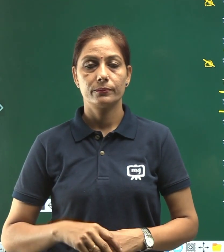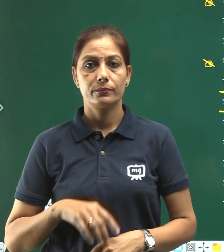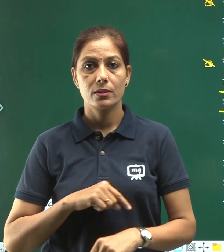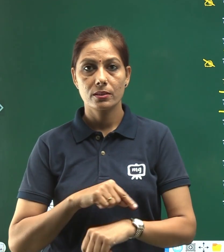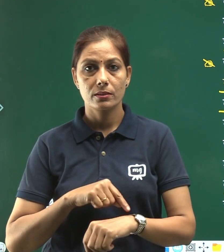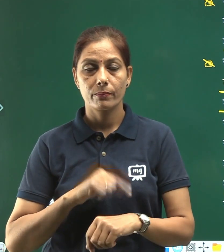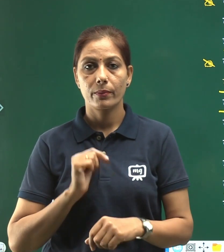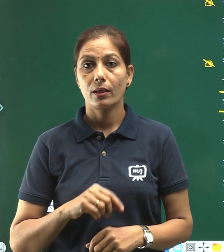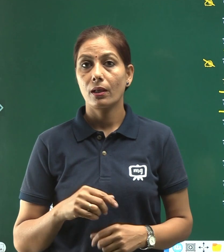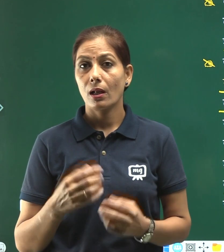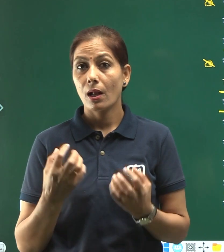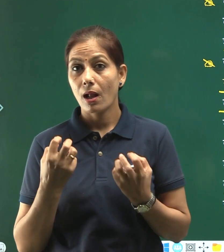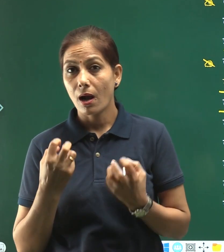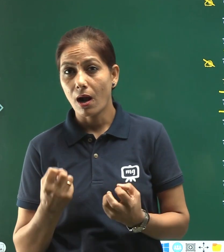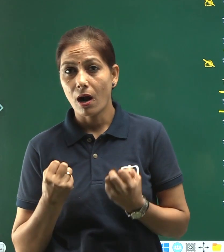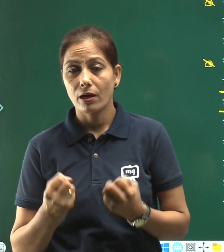कठिन शब्दों के स्थान पर